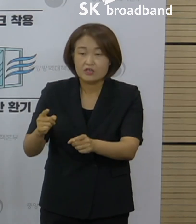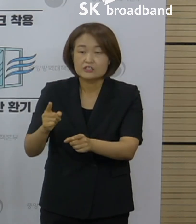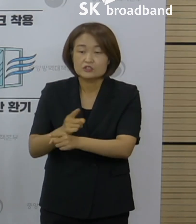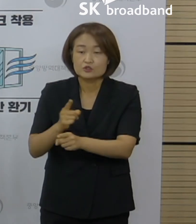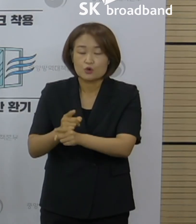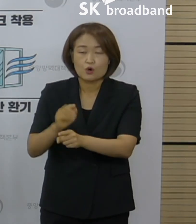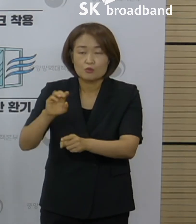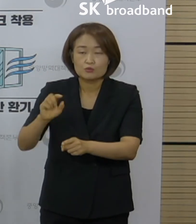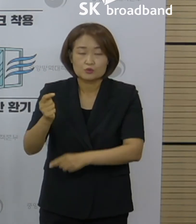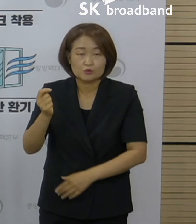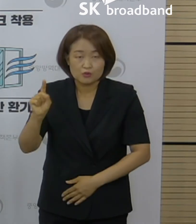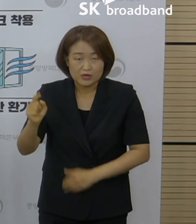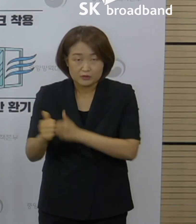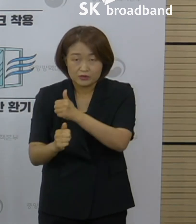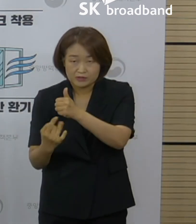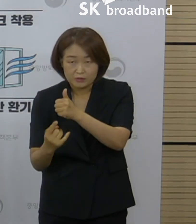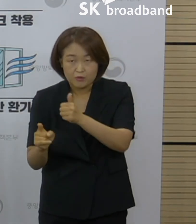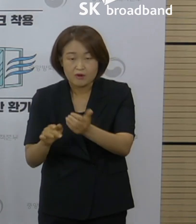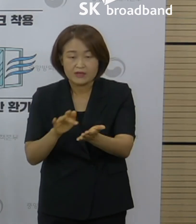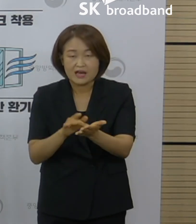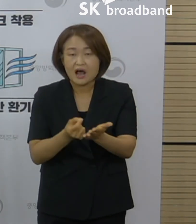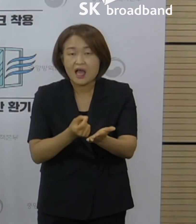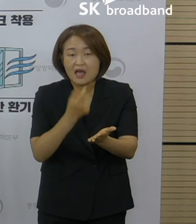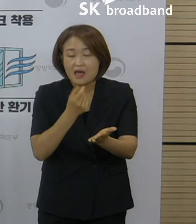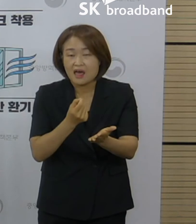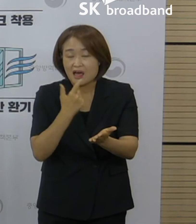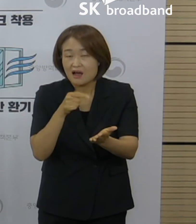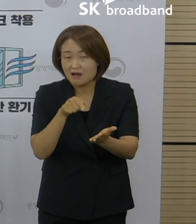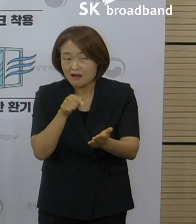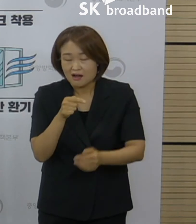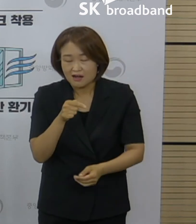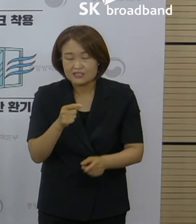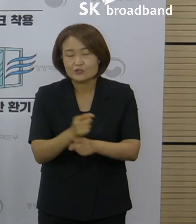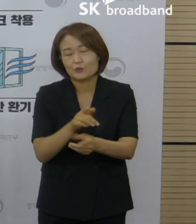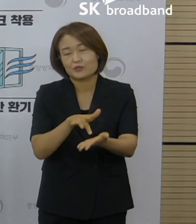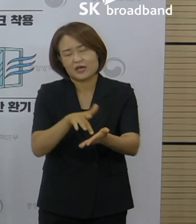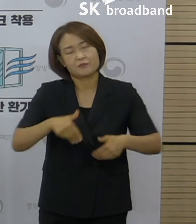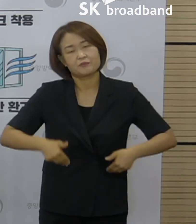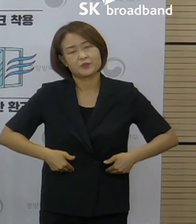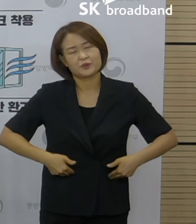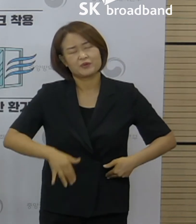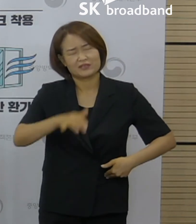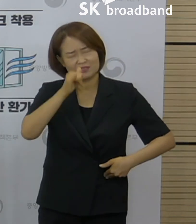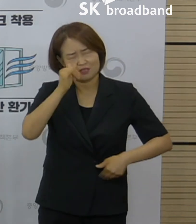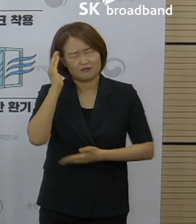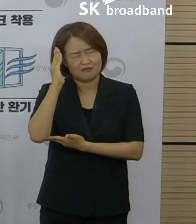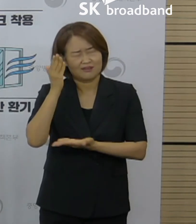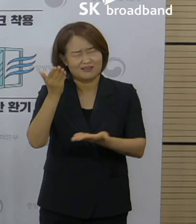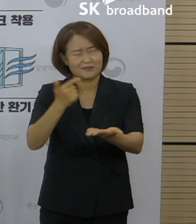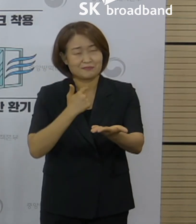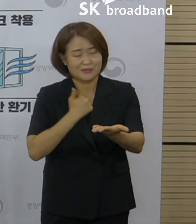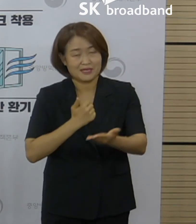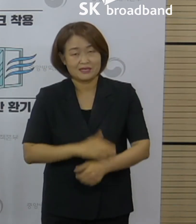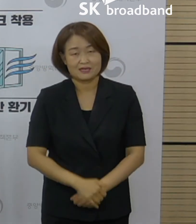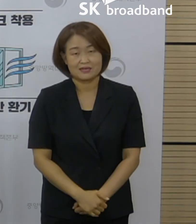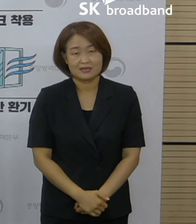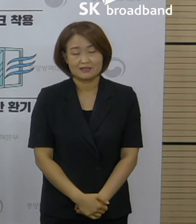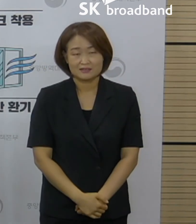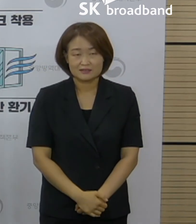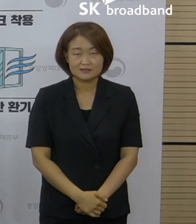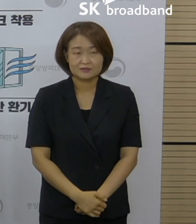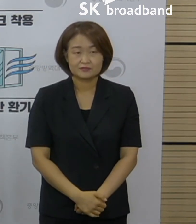분과위원장이 경구용 코로나19 치료제 개발 필요성을 강조한 바 있습니다. 저희